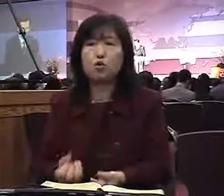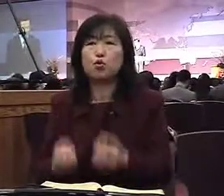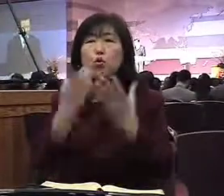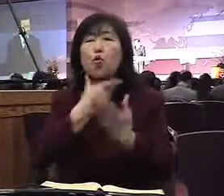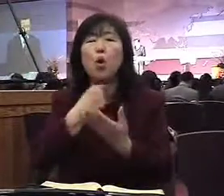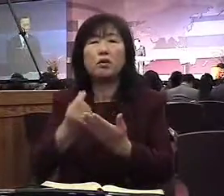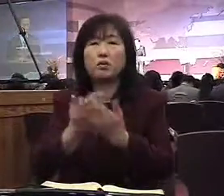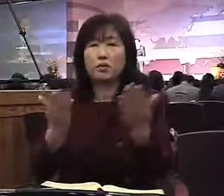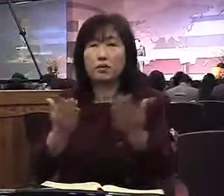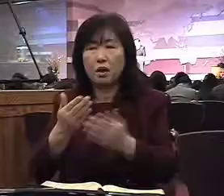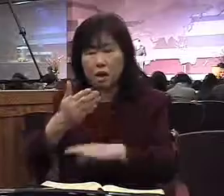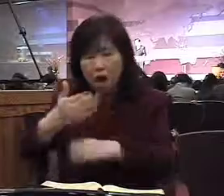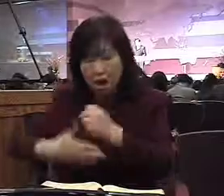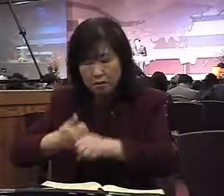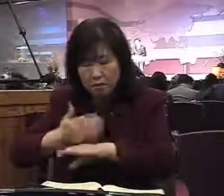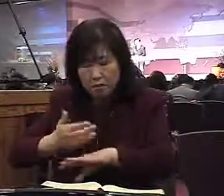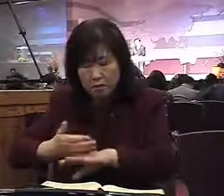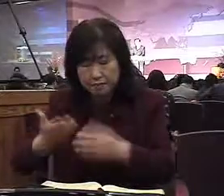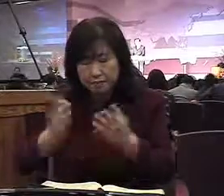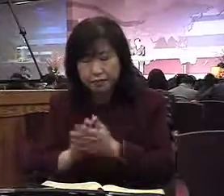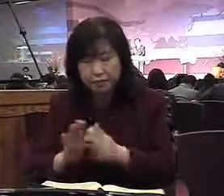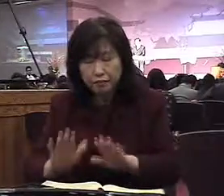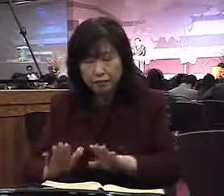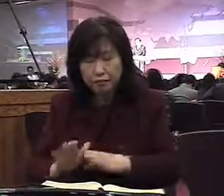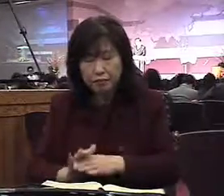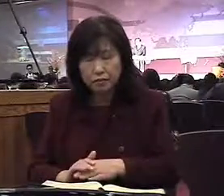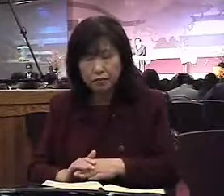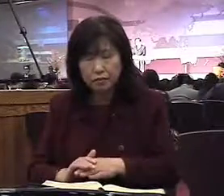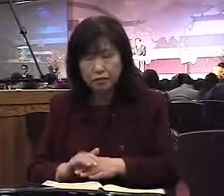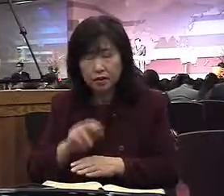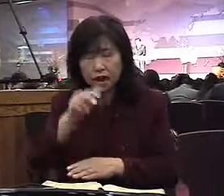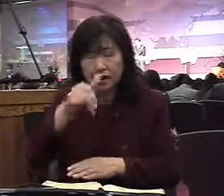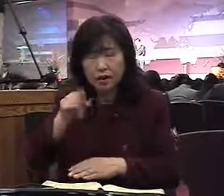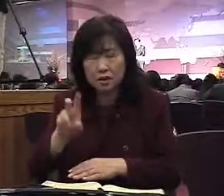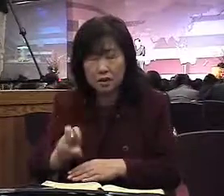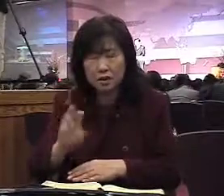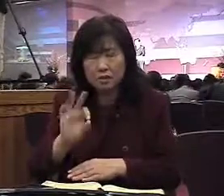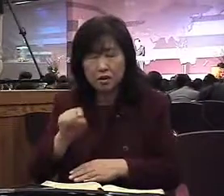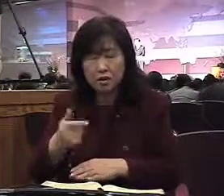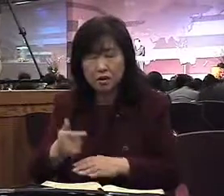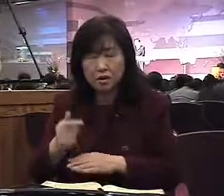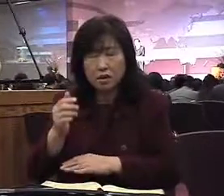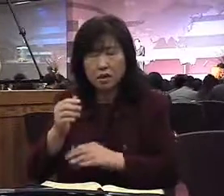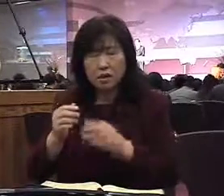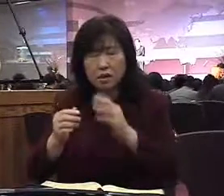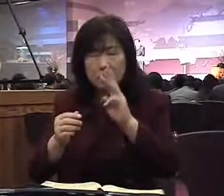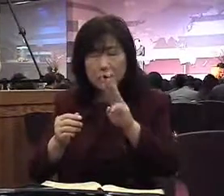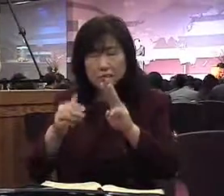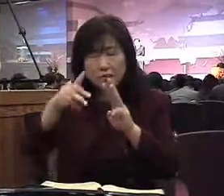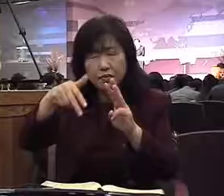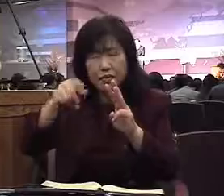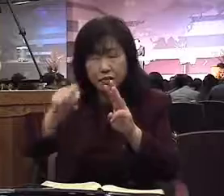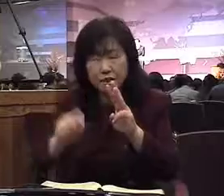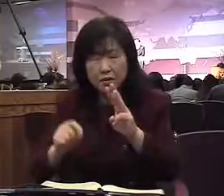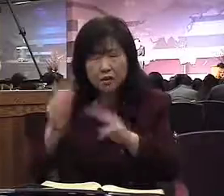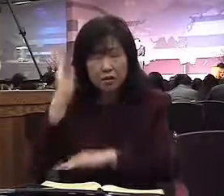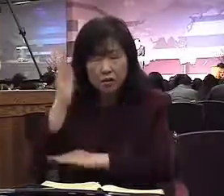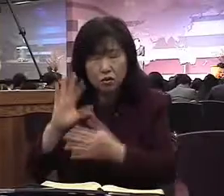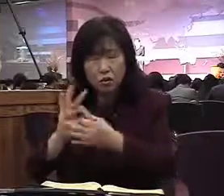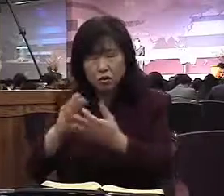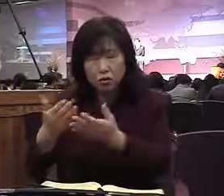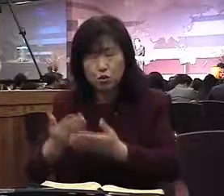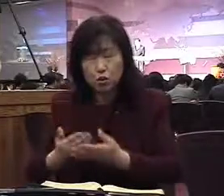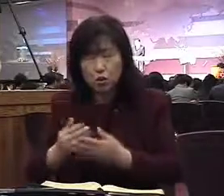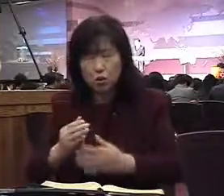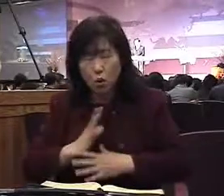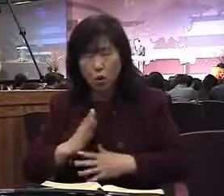기도하겠습니다. 하나님 감사합니다. 오늘 이 잠언 3장 말씀을 통해서 우리 하나님께서 우리에게 주시고자 하는 그 놀라운